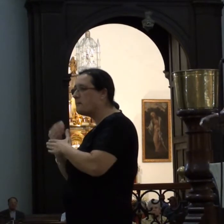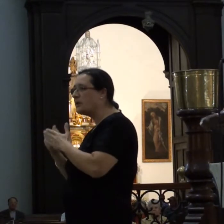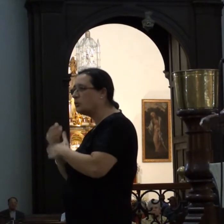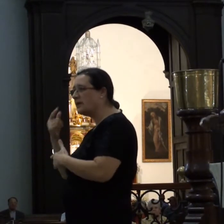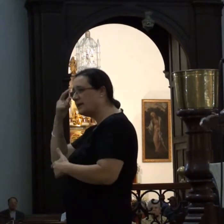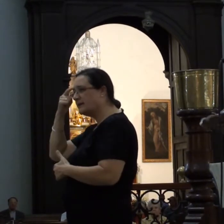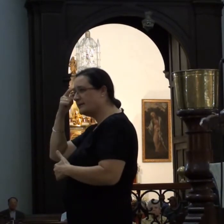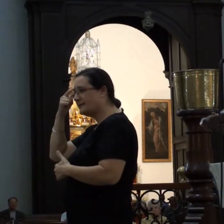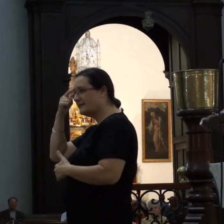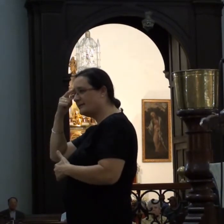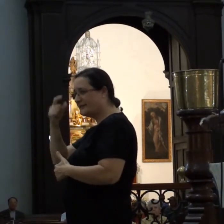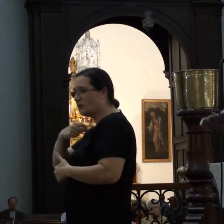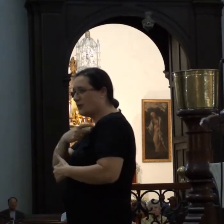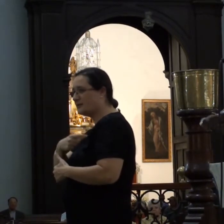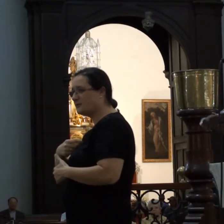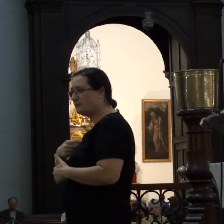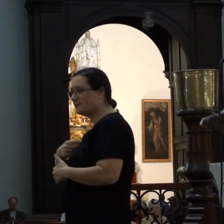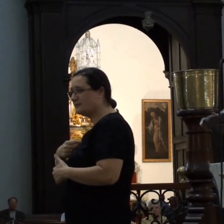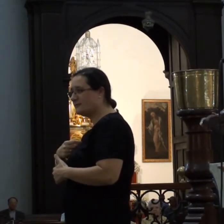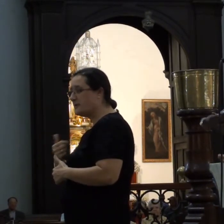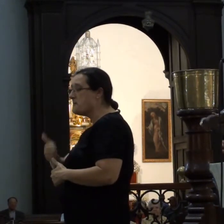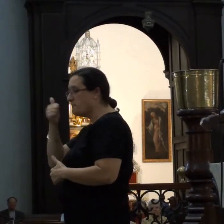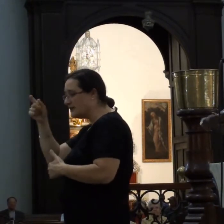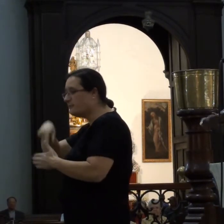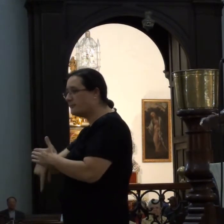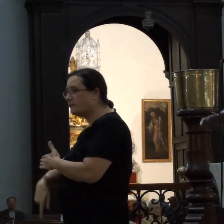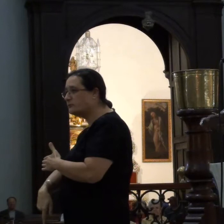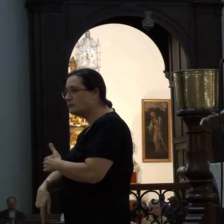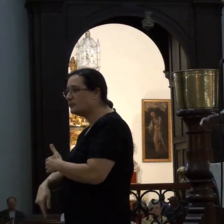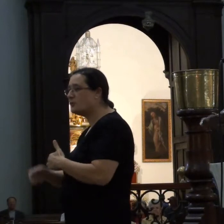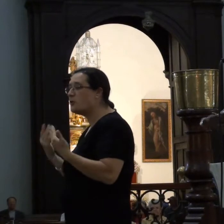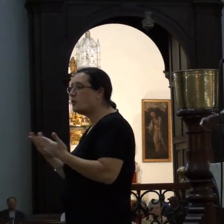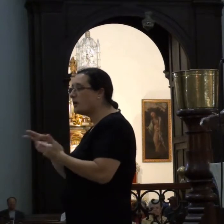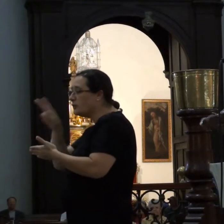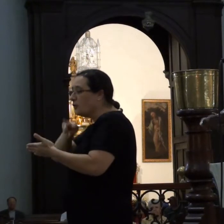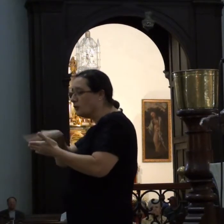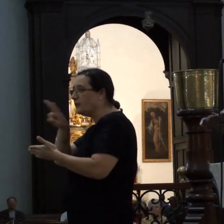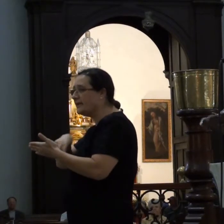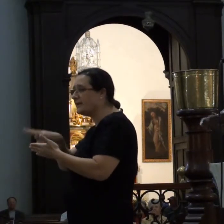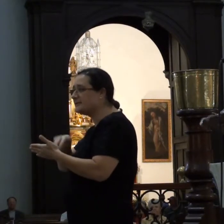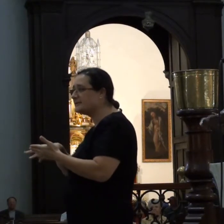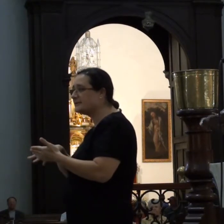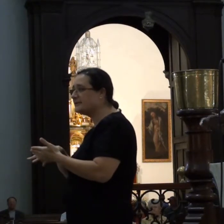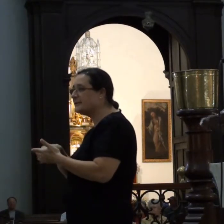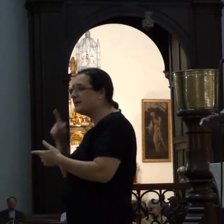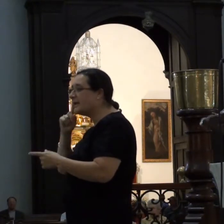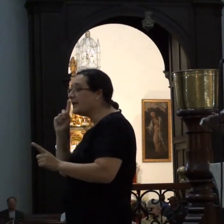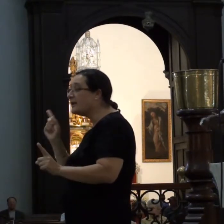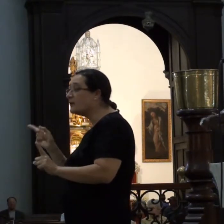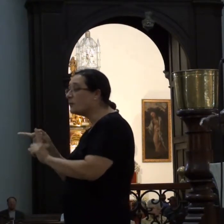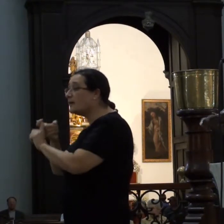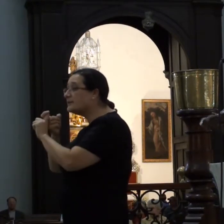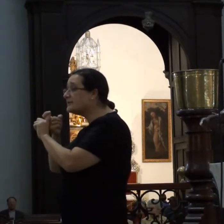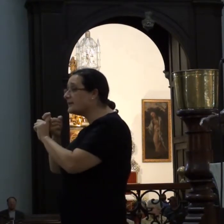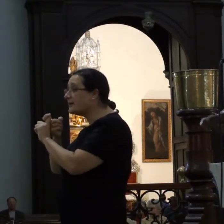maduración tiene aún una altura mayor si lo leemos desde esta perspectiva en que descubrimos y